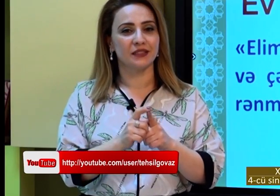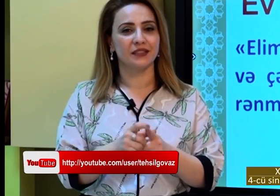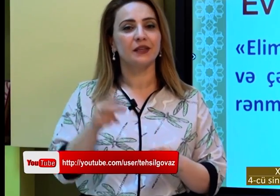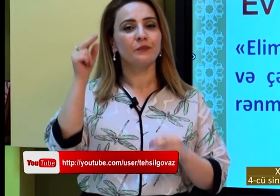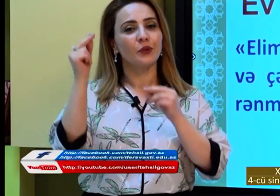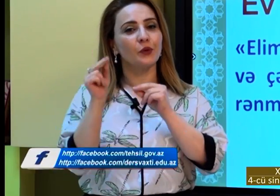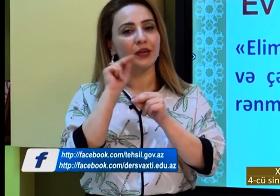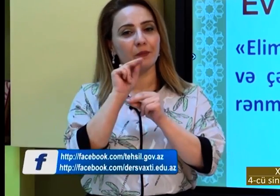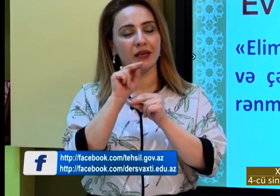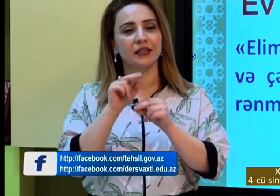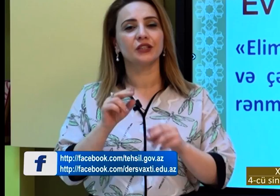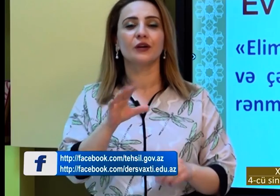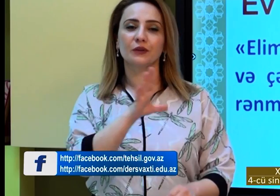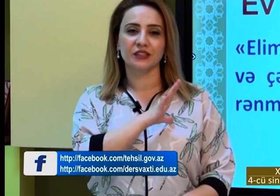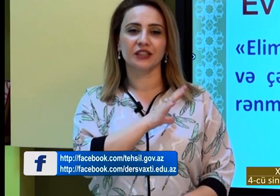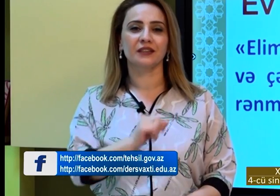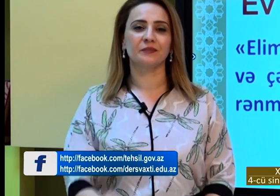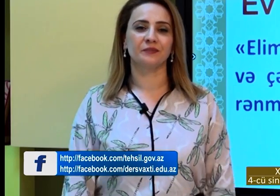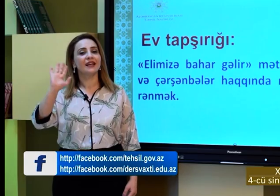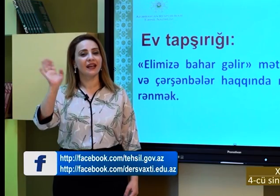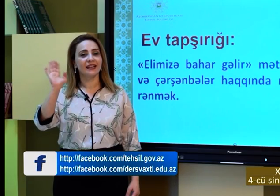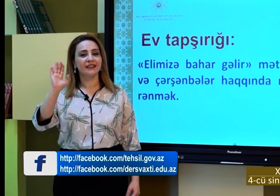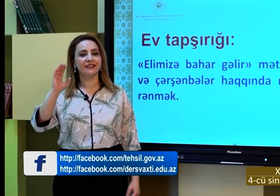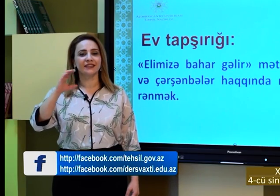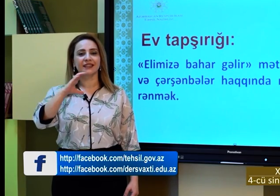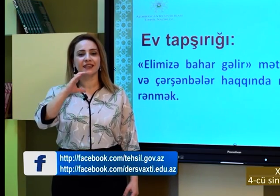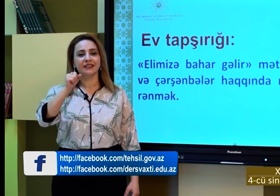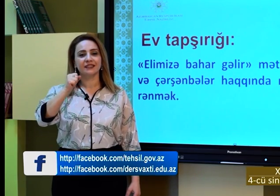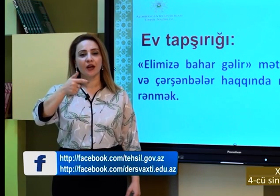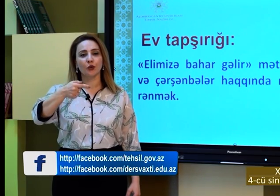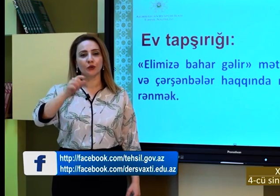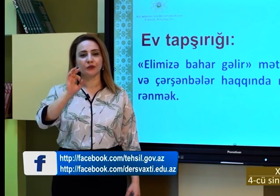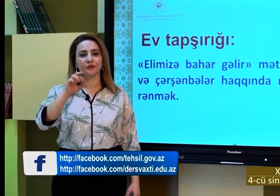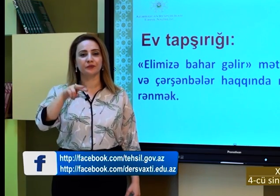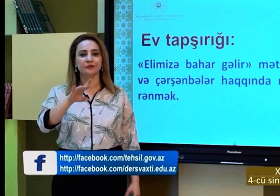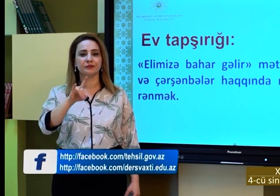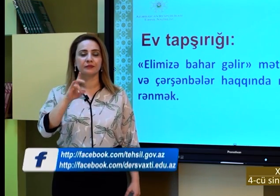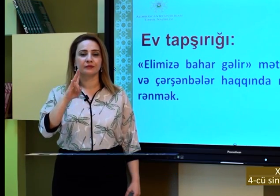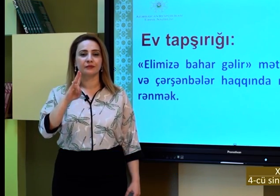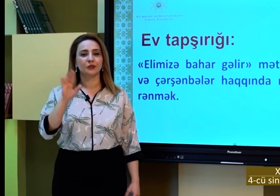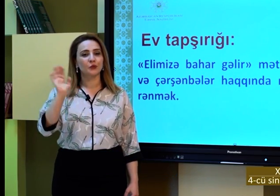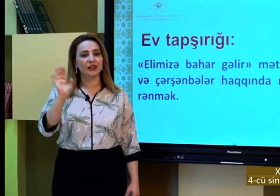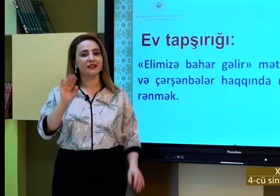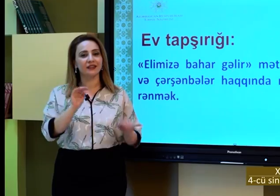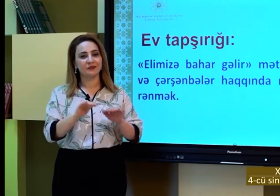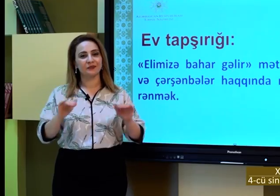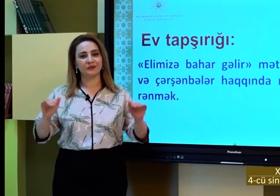sözlərimizi öyrənmək olacaq. Hələlik, sağ olun, uşaqlar!